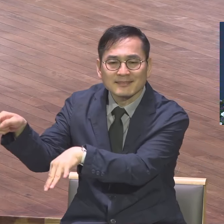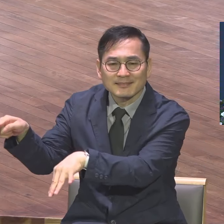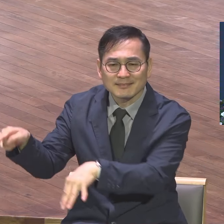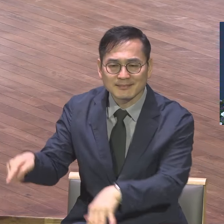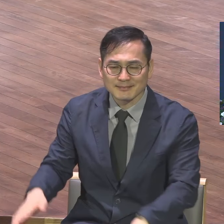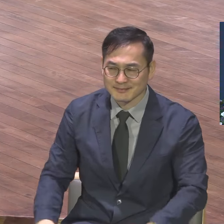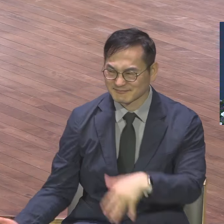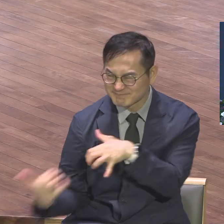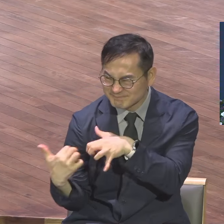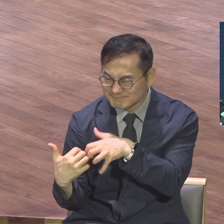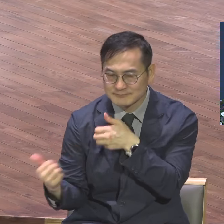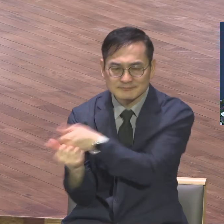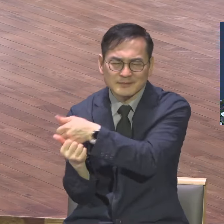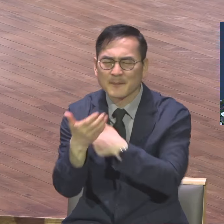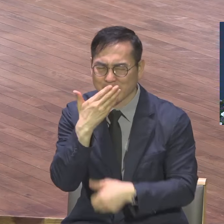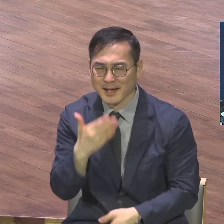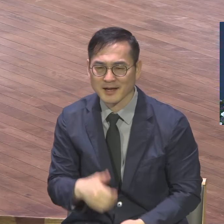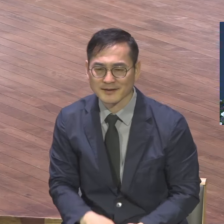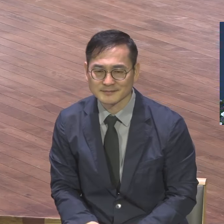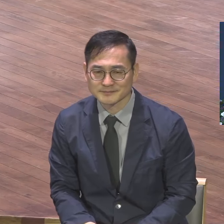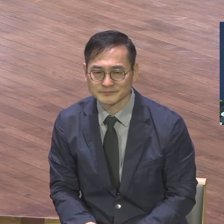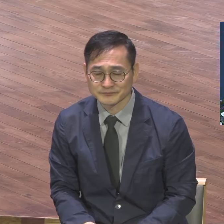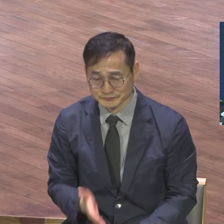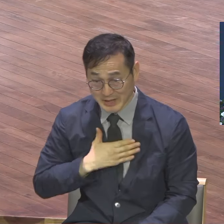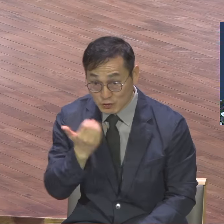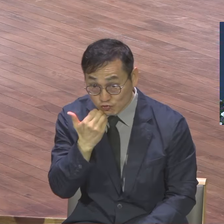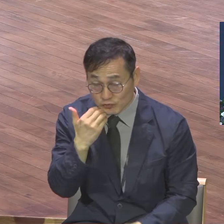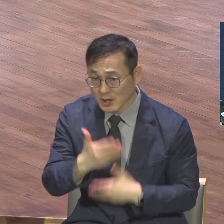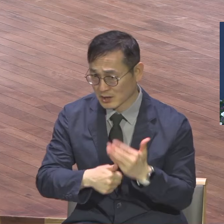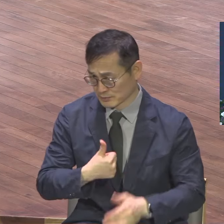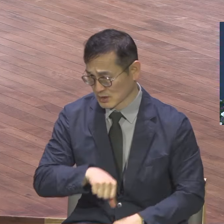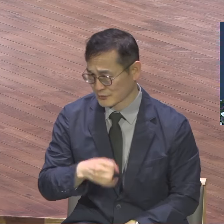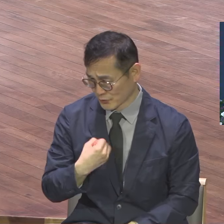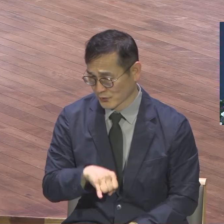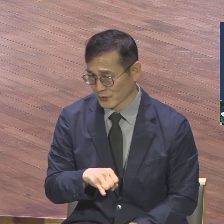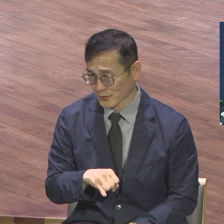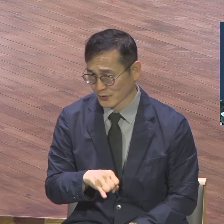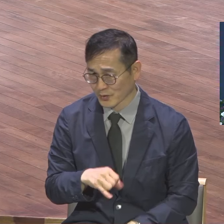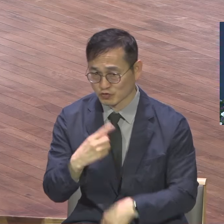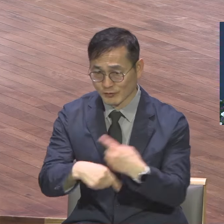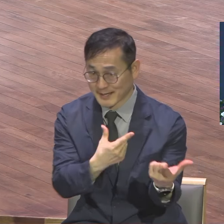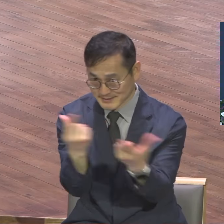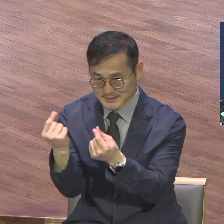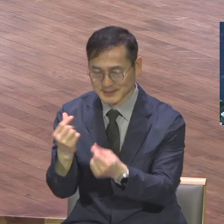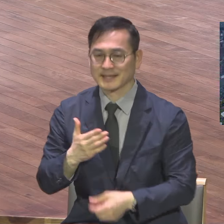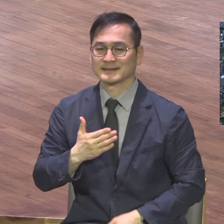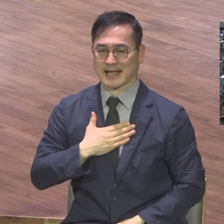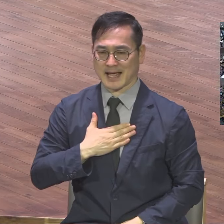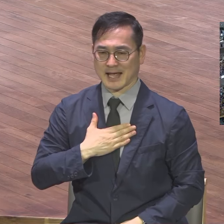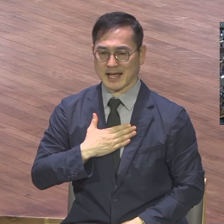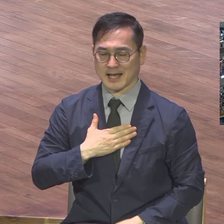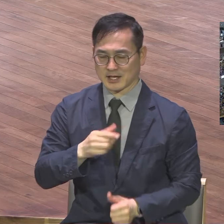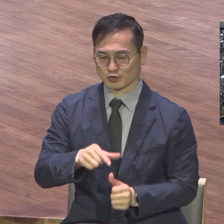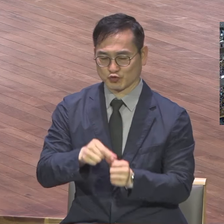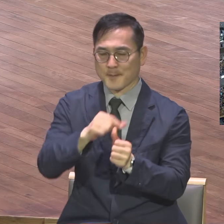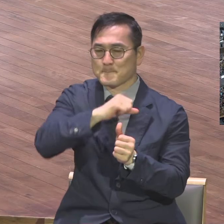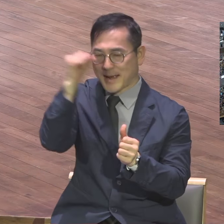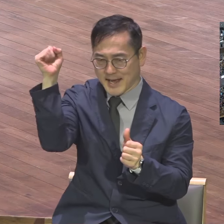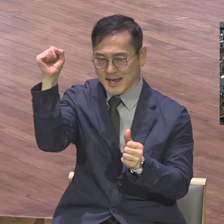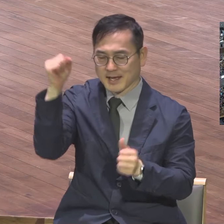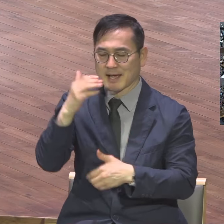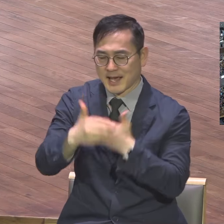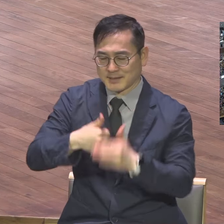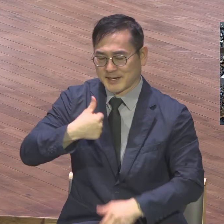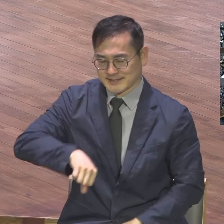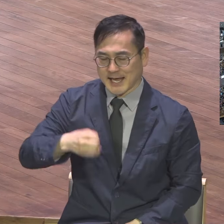영적 성자가 될 수 있지. 나는 누구인가? 구원받은 하나님의 자녀다. 같이 따라서 나는 구원받은